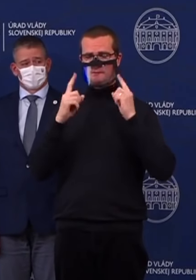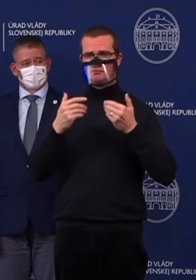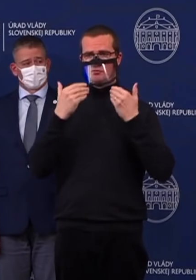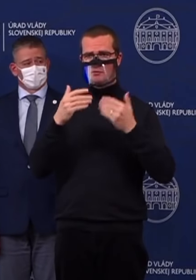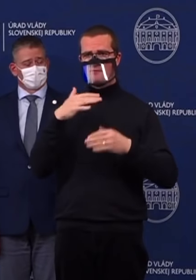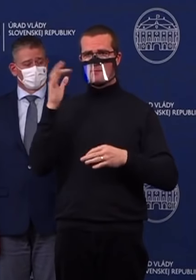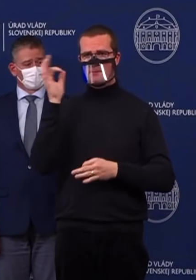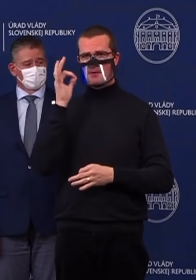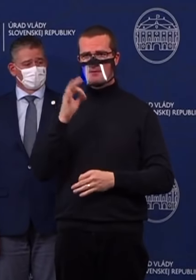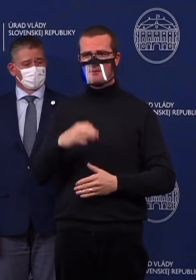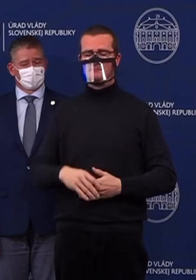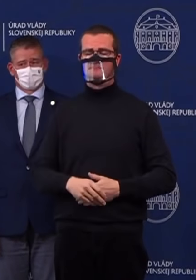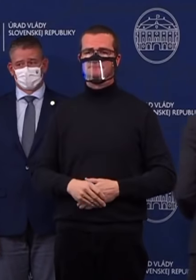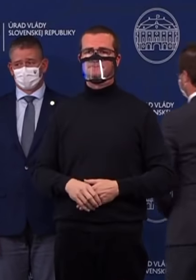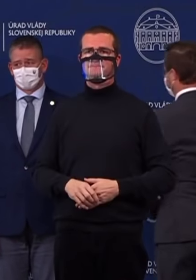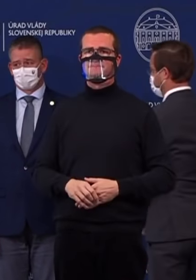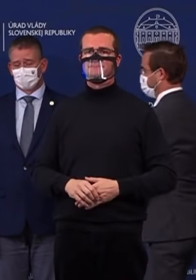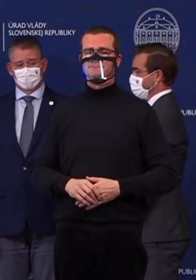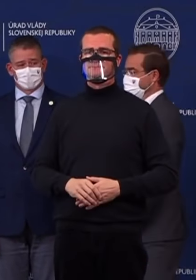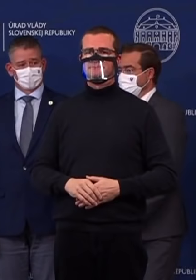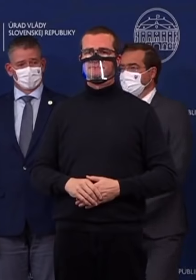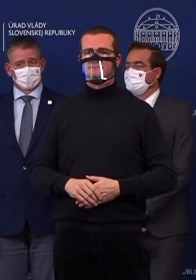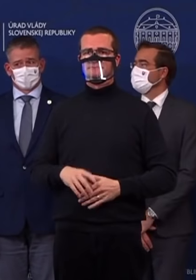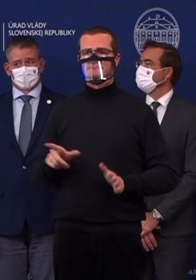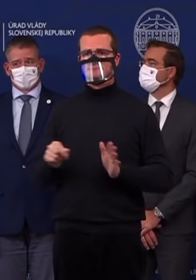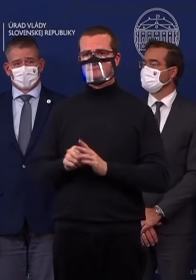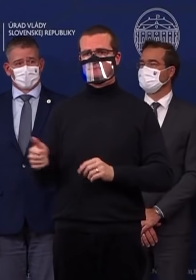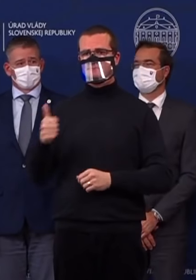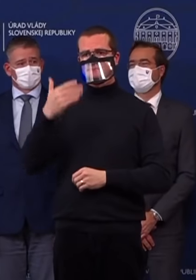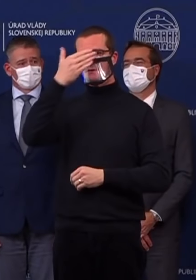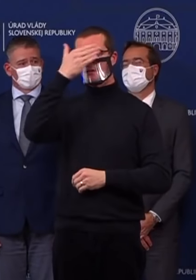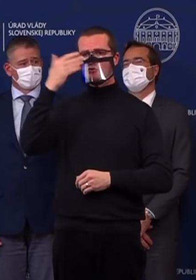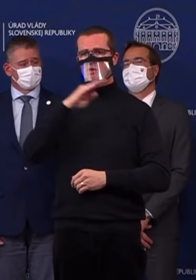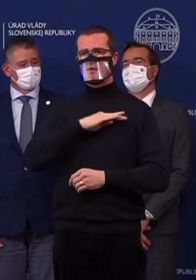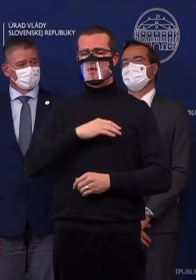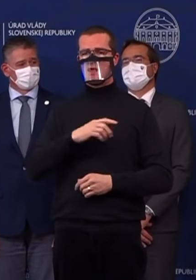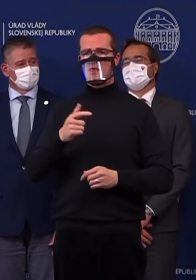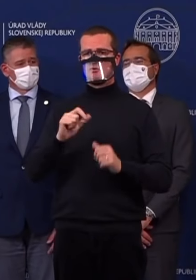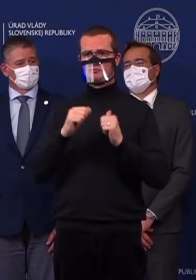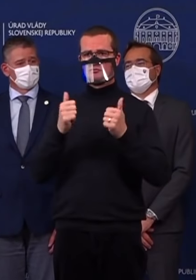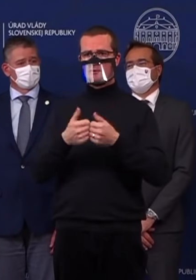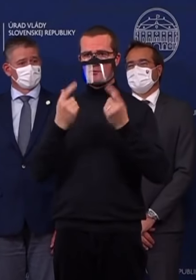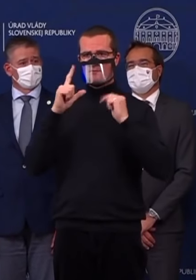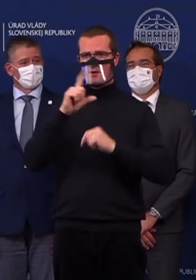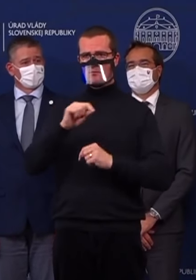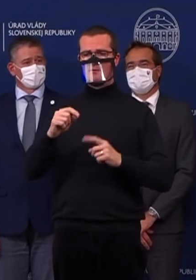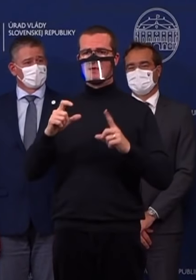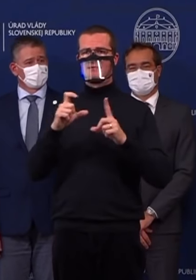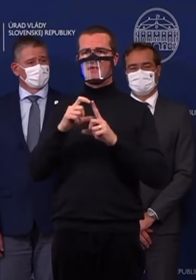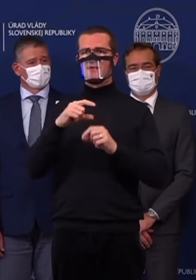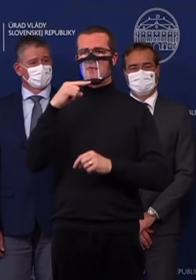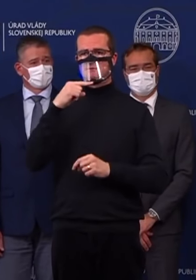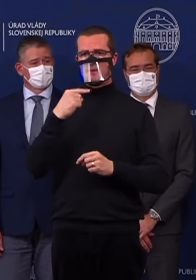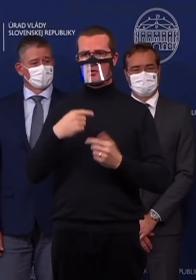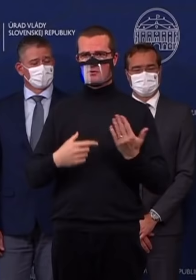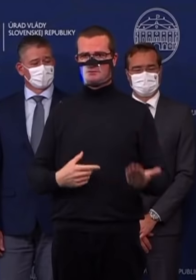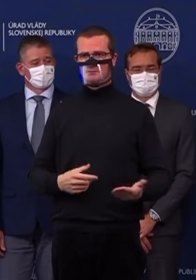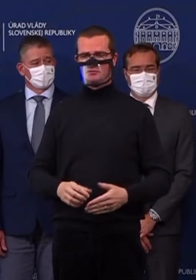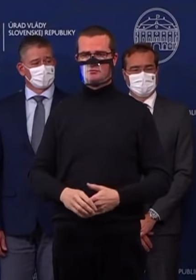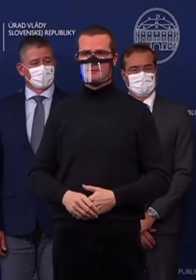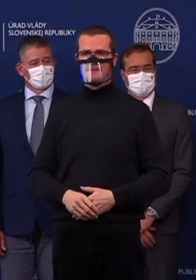pekne. Ďakujeme veľmi pekne. Je tu s nami aj náčelník generálneho štábu ozbrojených síl Slovenskej republiky, pán Daniel Zmeko. Nech sa páči, pár